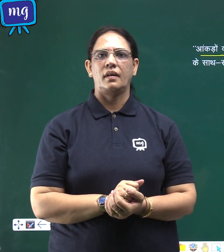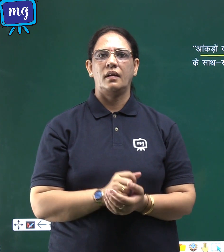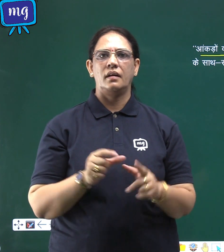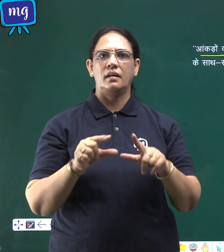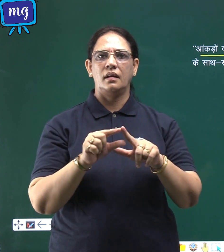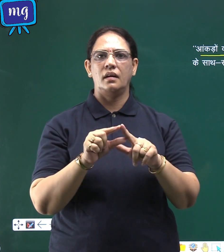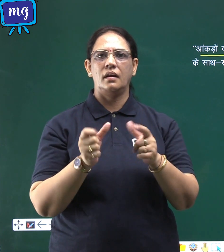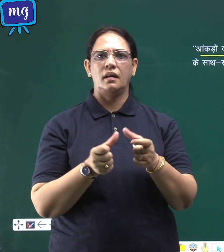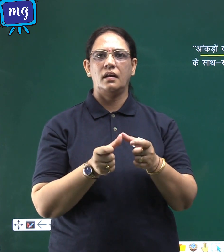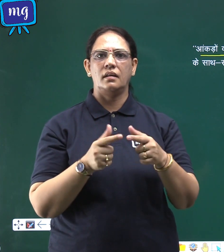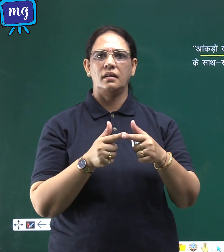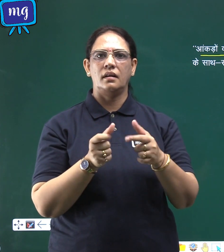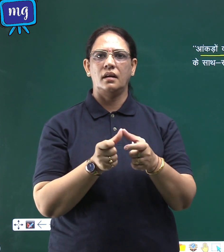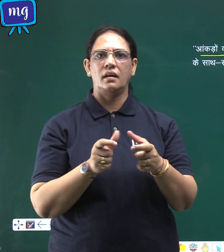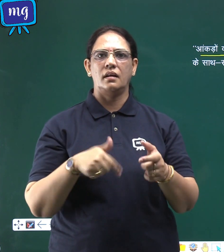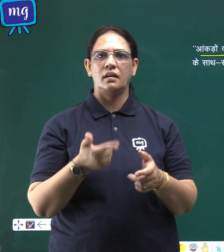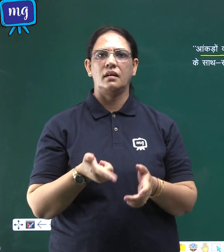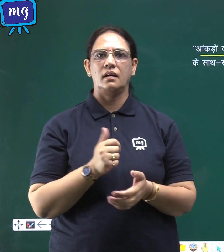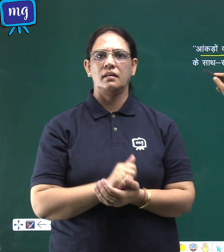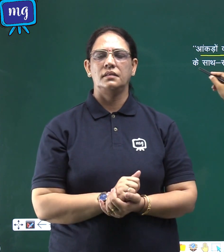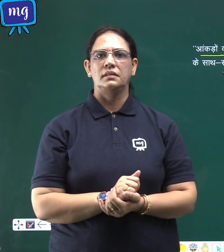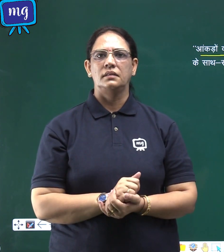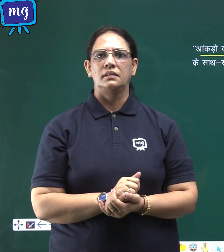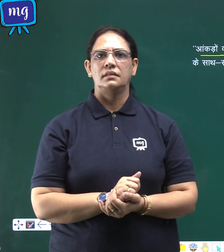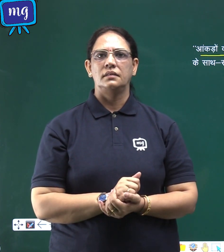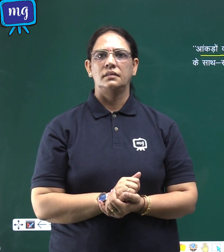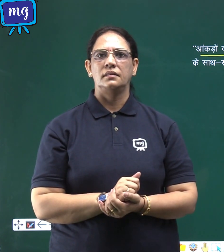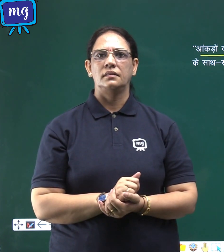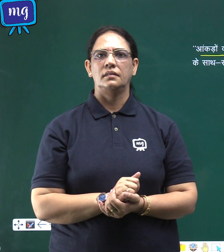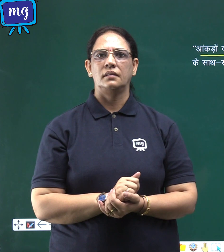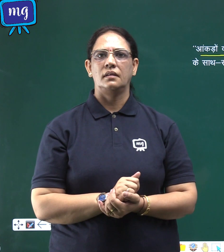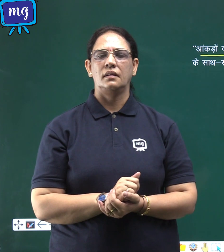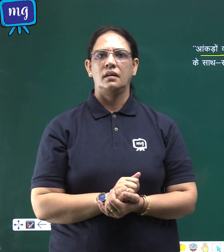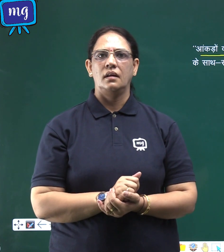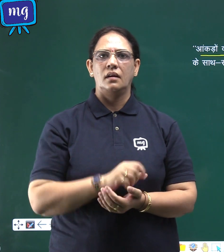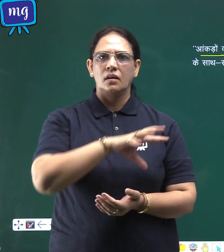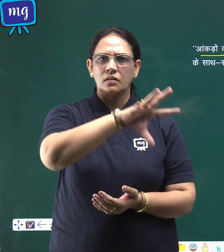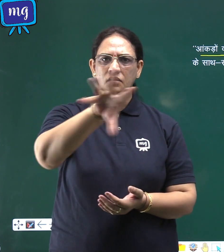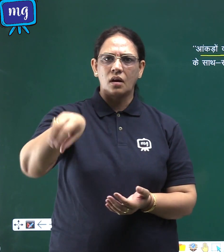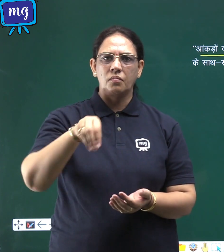का संग्रय